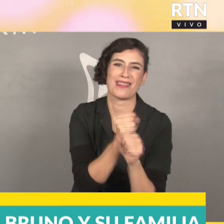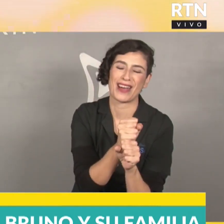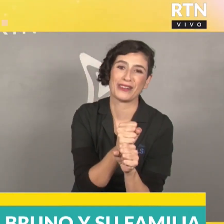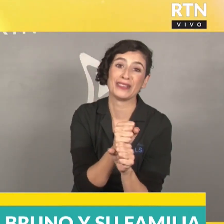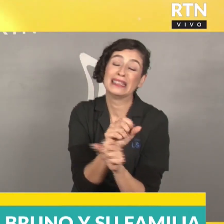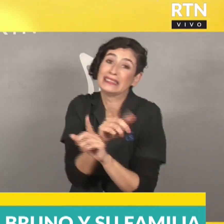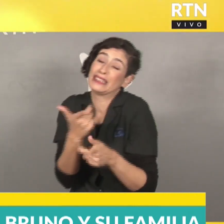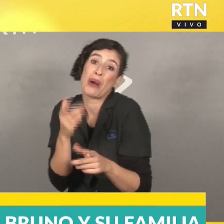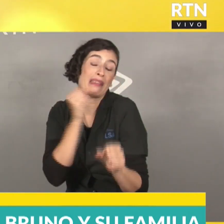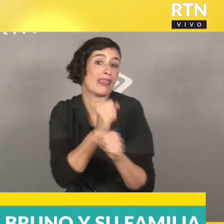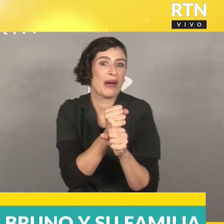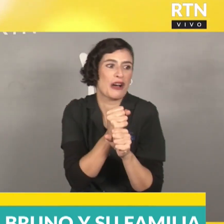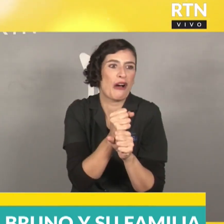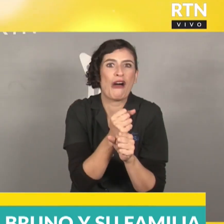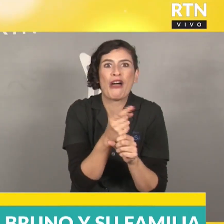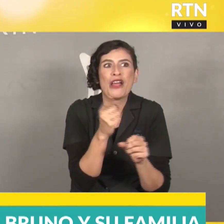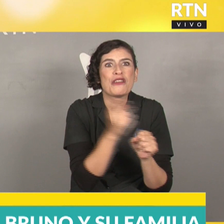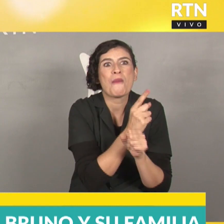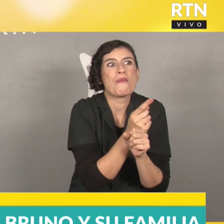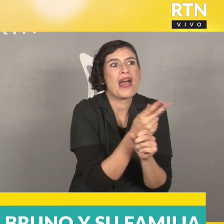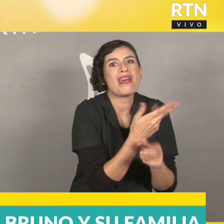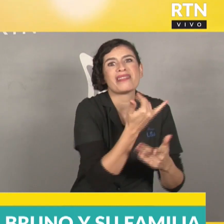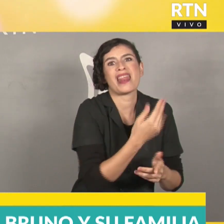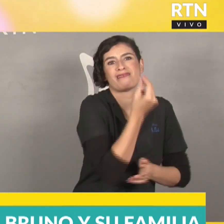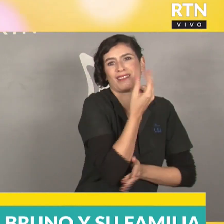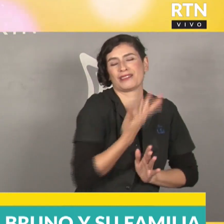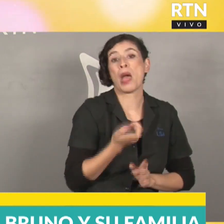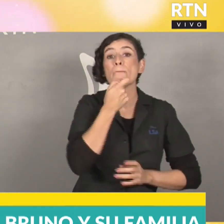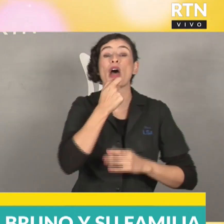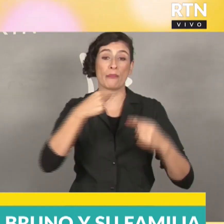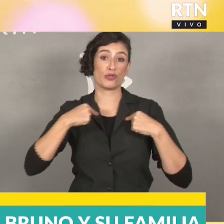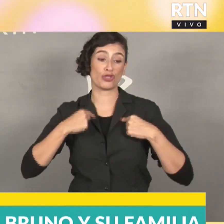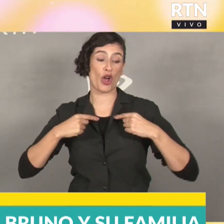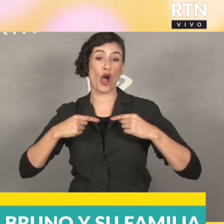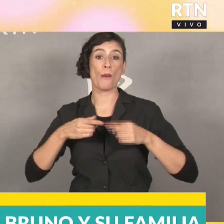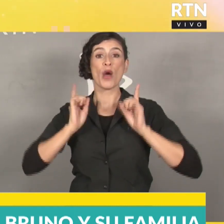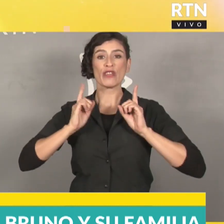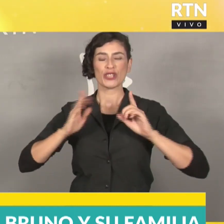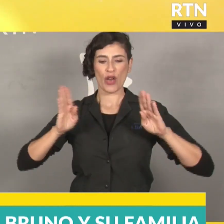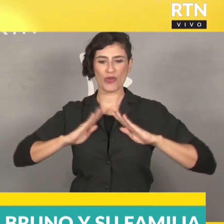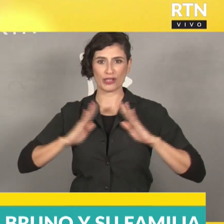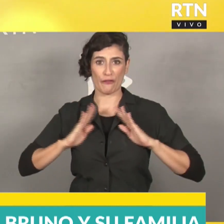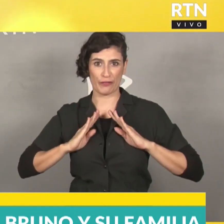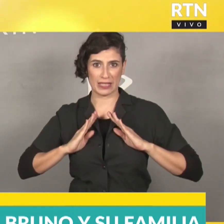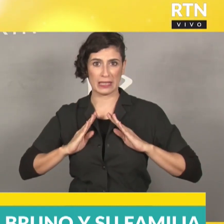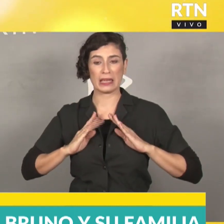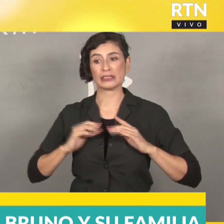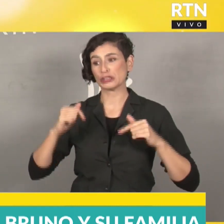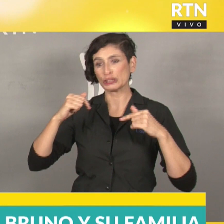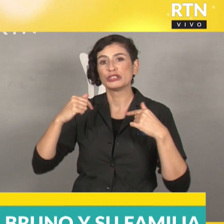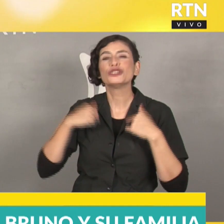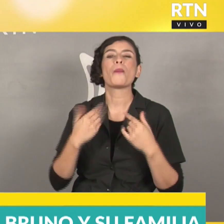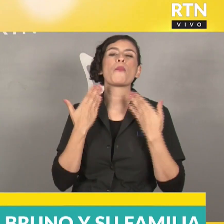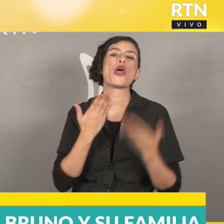ingresar. Al día de hoy, yo soy profe de educación física y tengo la posibilidad de estar con una